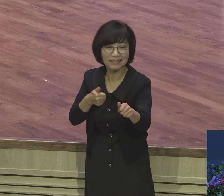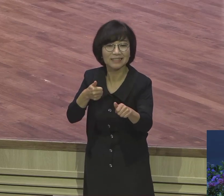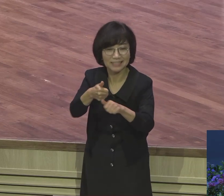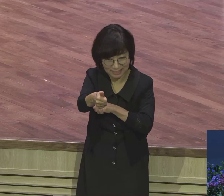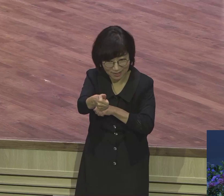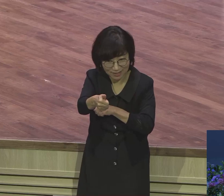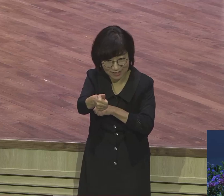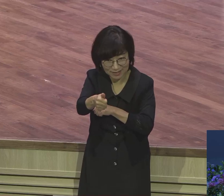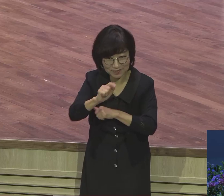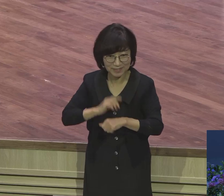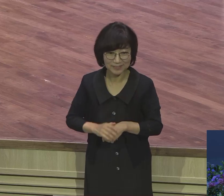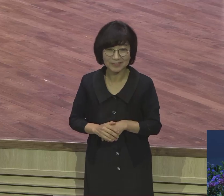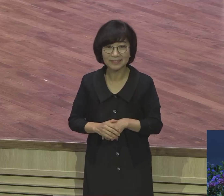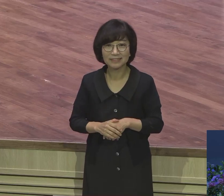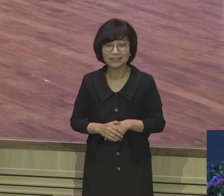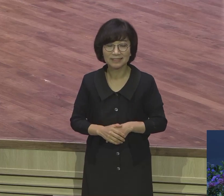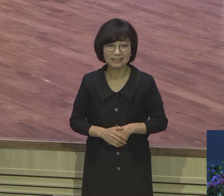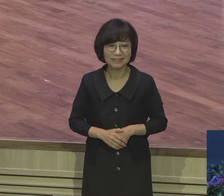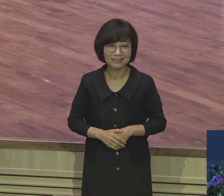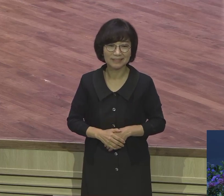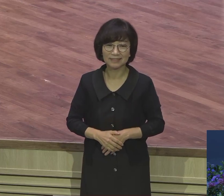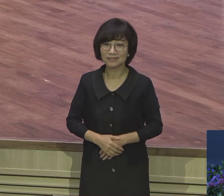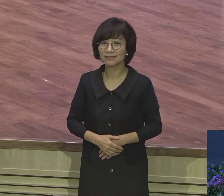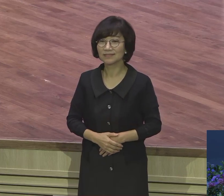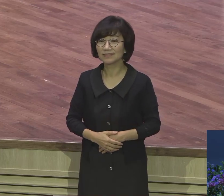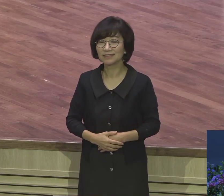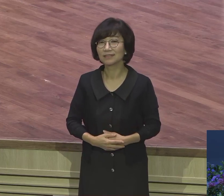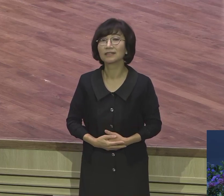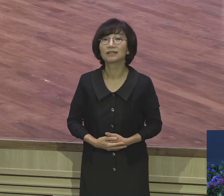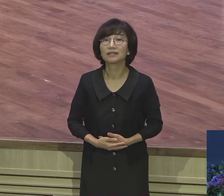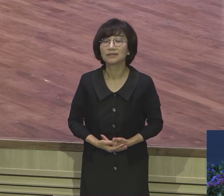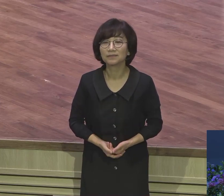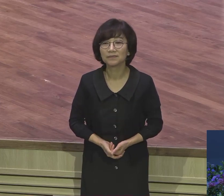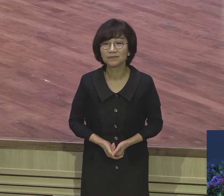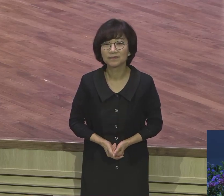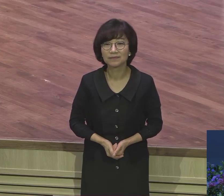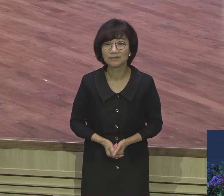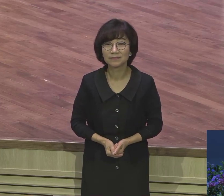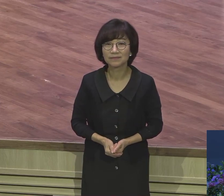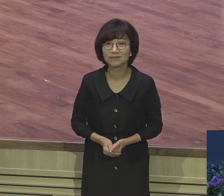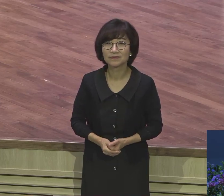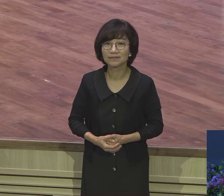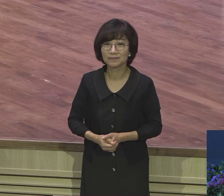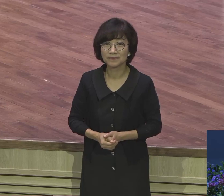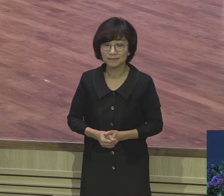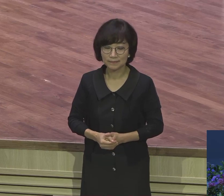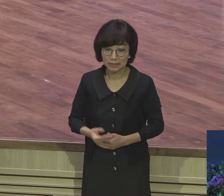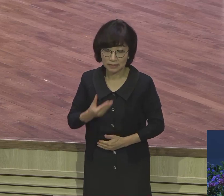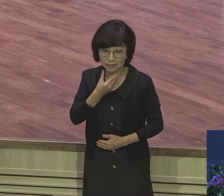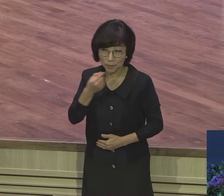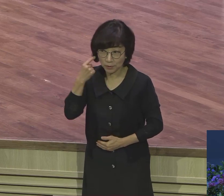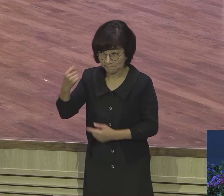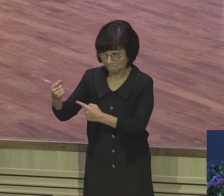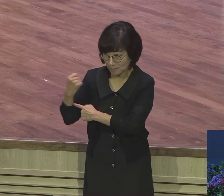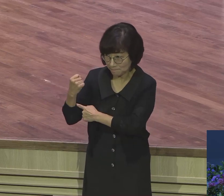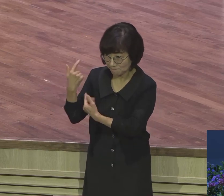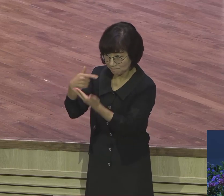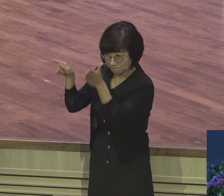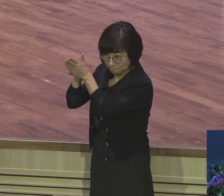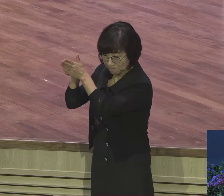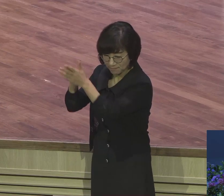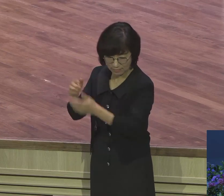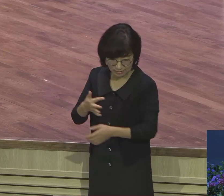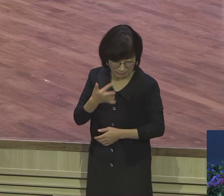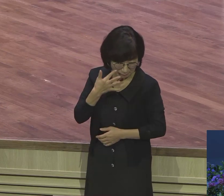선으로 악을 이기라 복음 능력을 믿고 서로는 뛰어넘으라는 얘기에요.